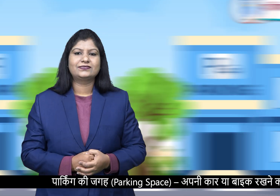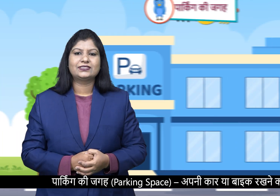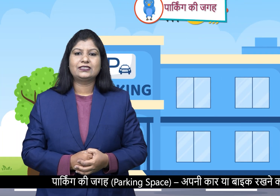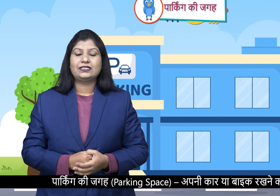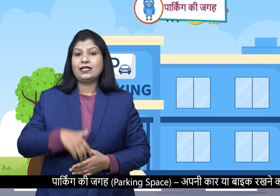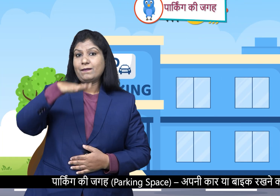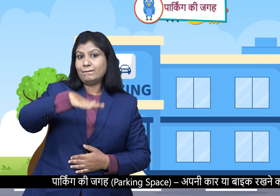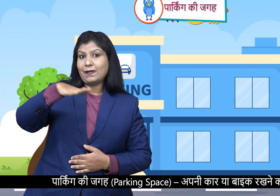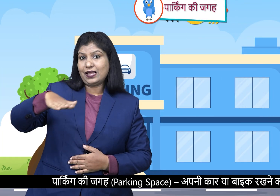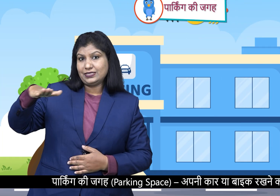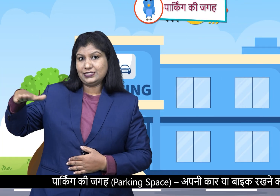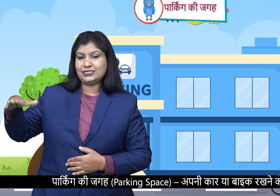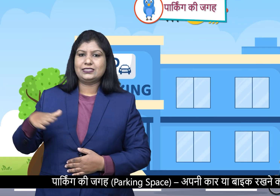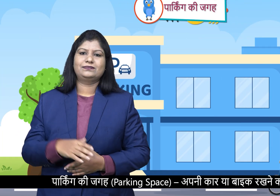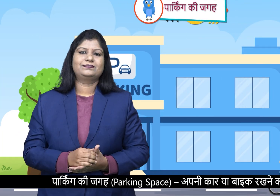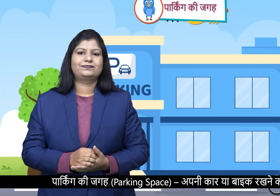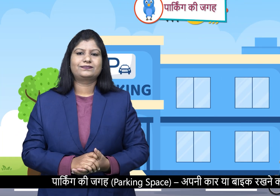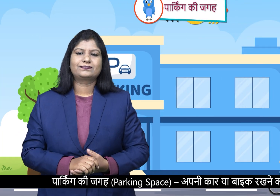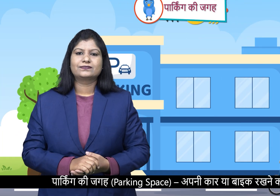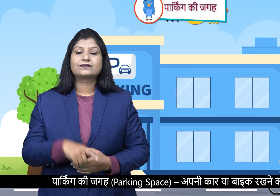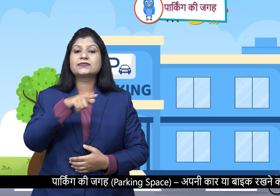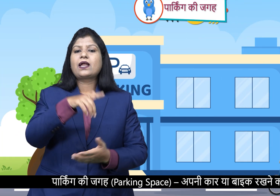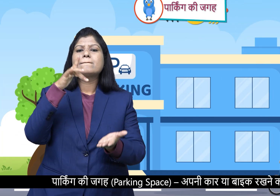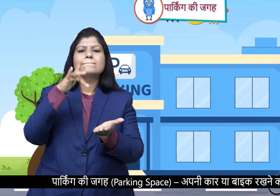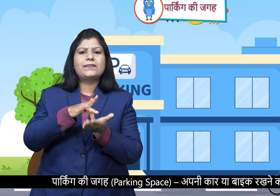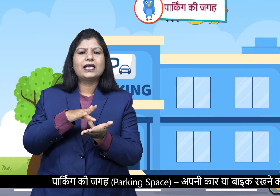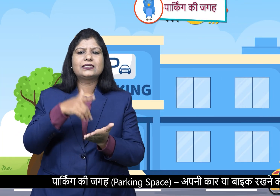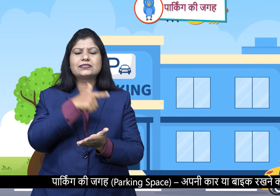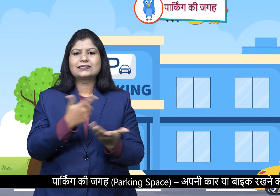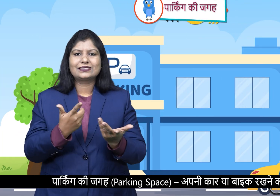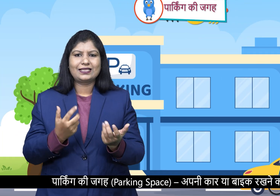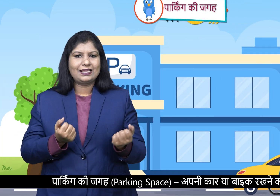पार्किंग की जगह, पार्किंग स्पेस, अपनी कार या बाइक रखने की जगह।